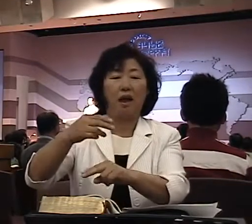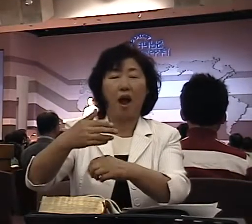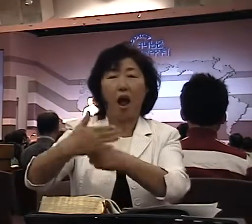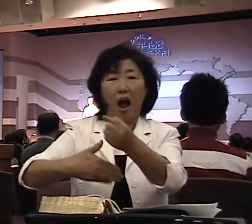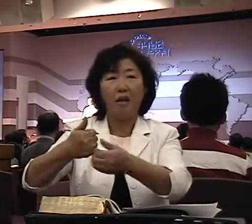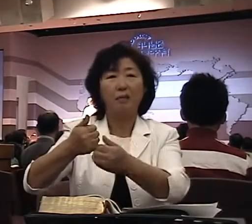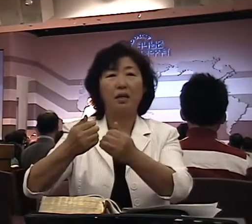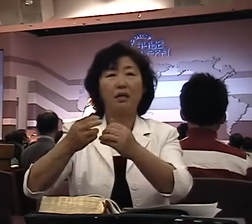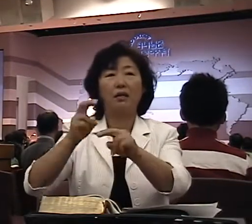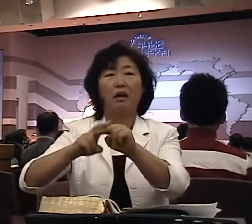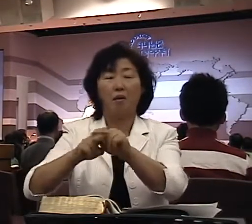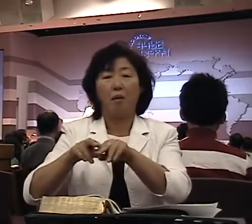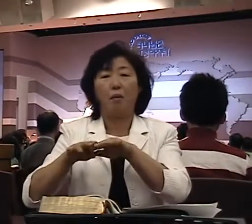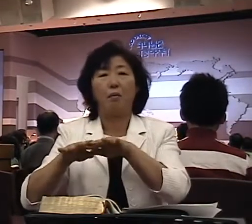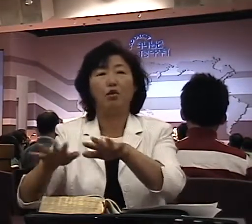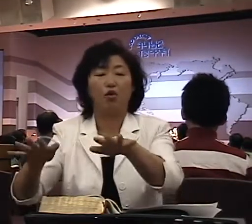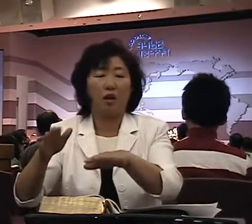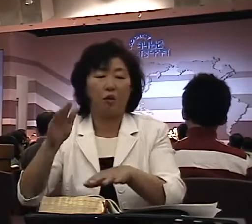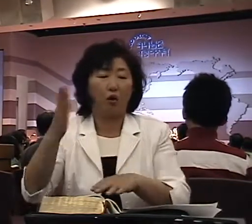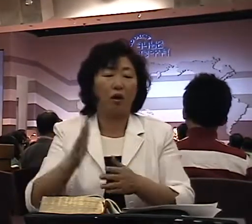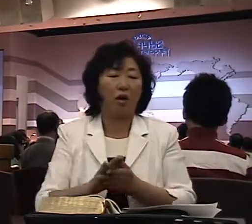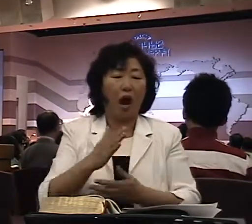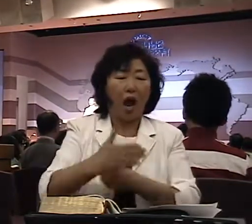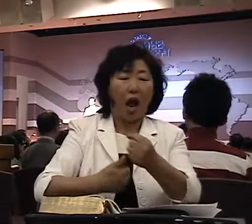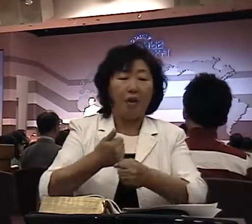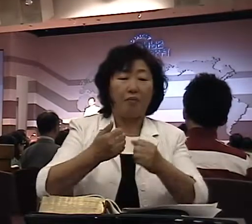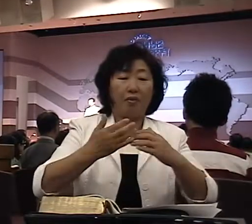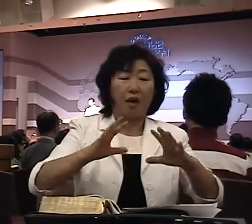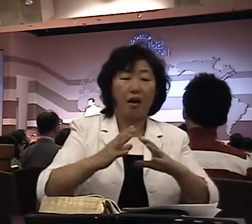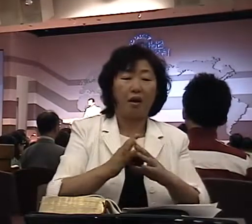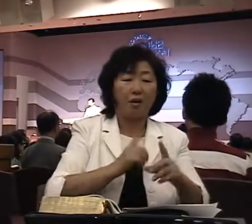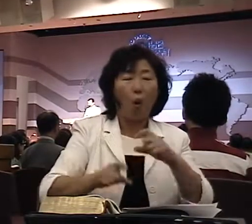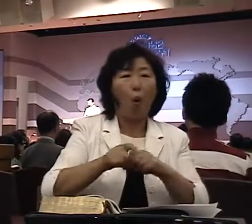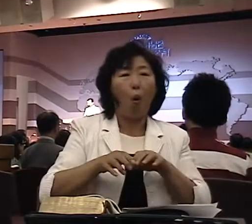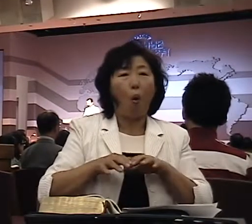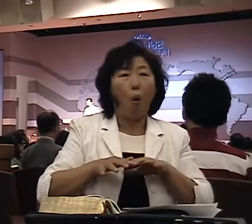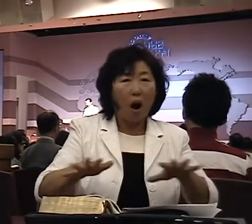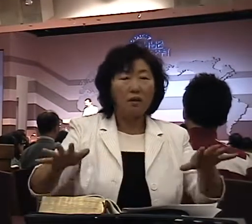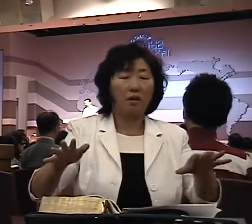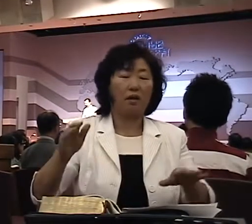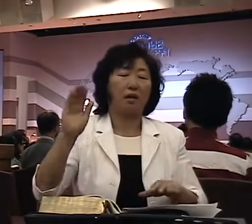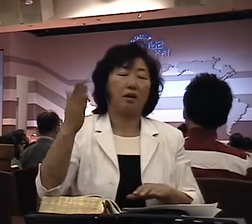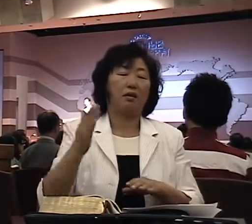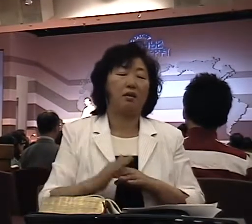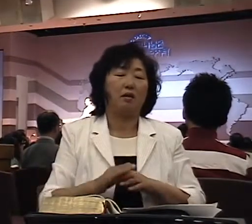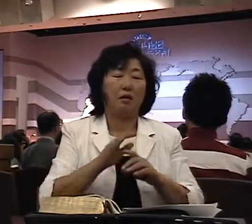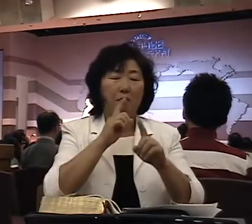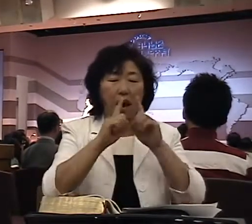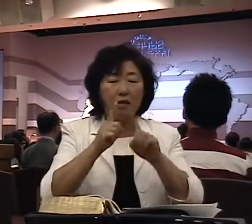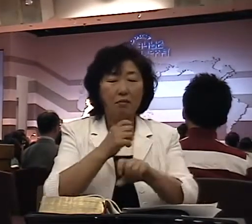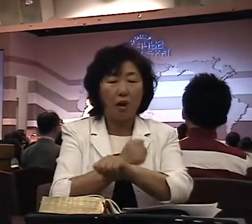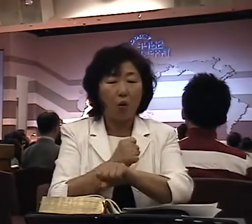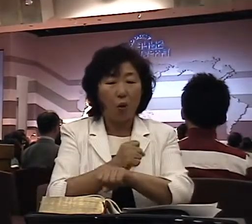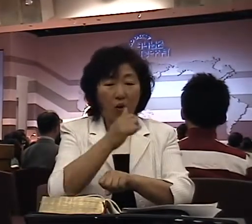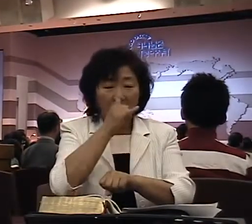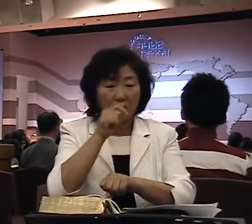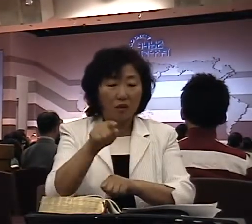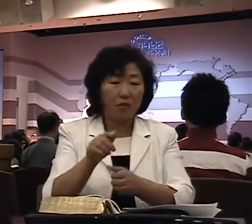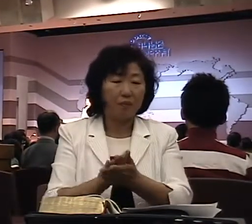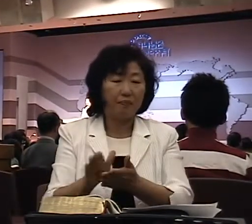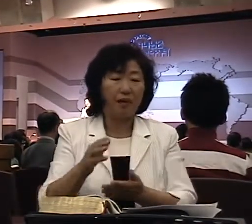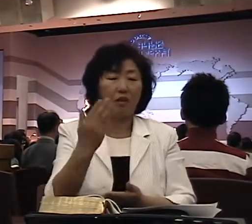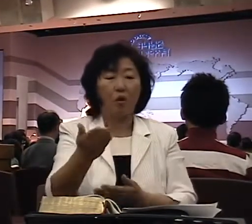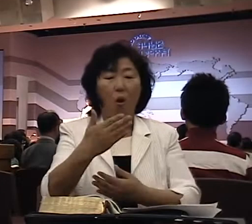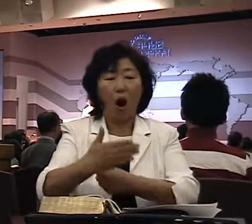것이라. 그 자리에서도 하나님의 나라는 확장될 것이라고 말씀을 하시고 있는 것입니다.